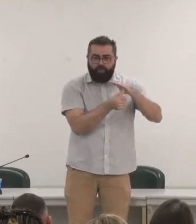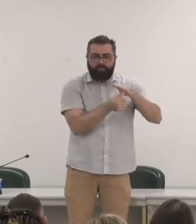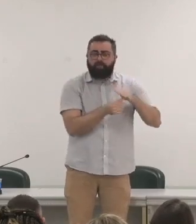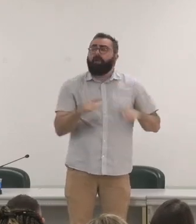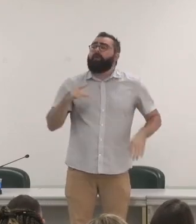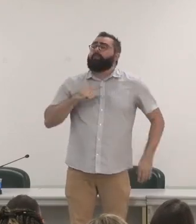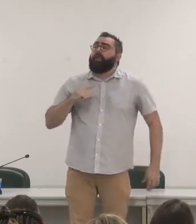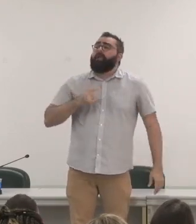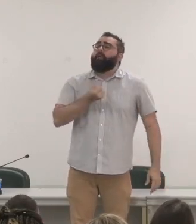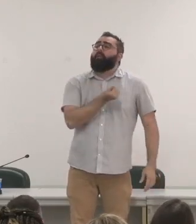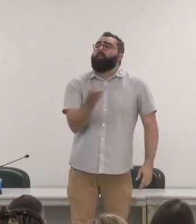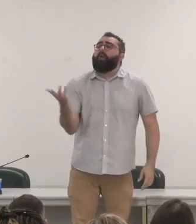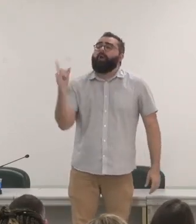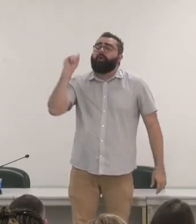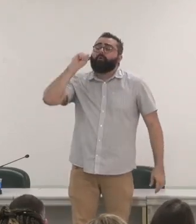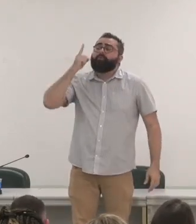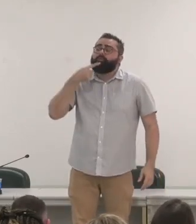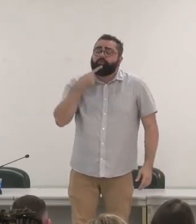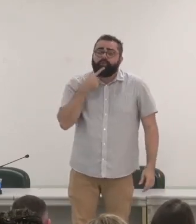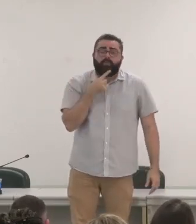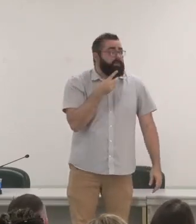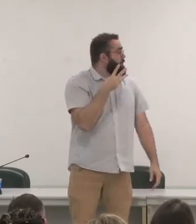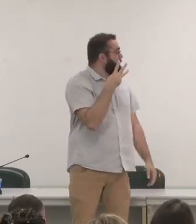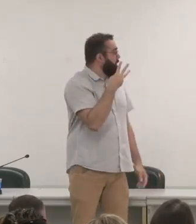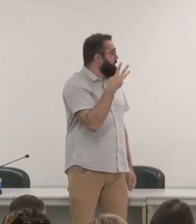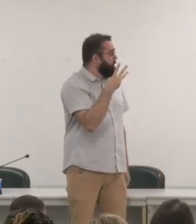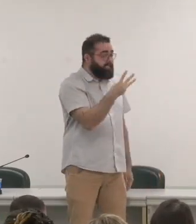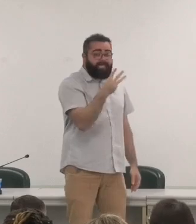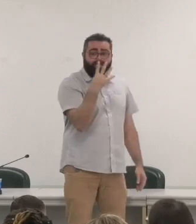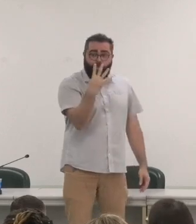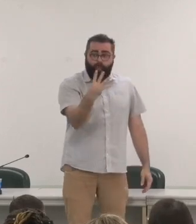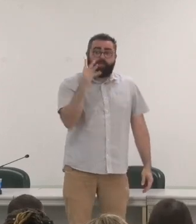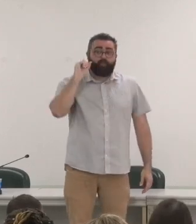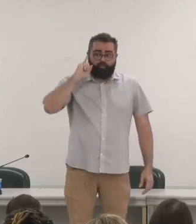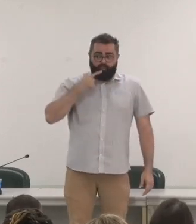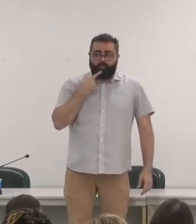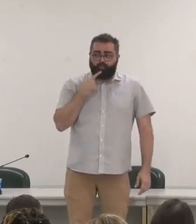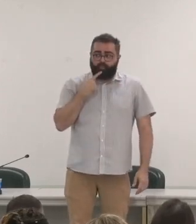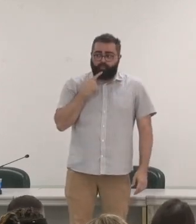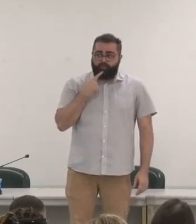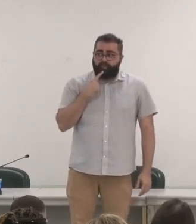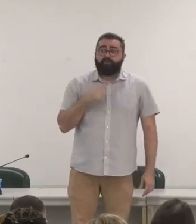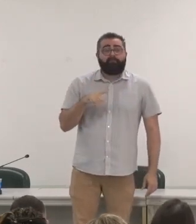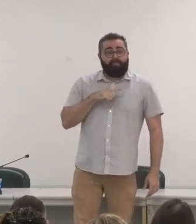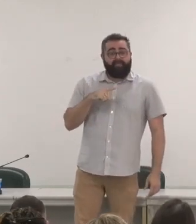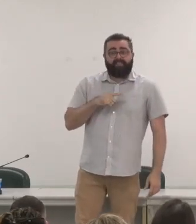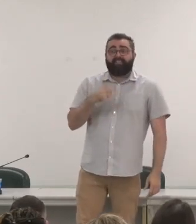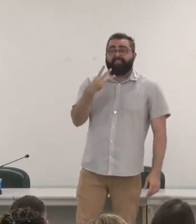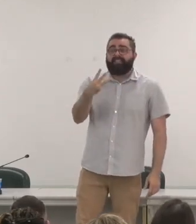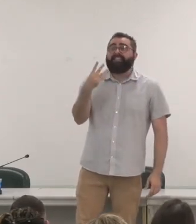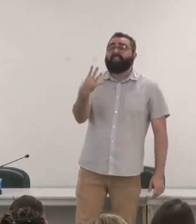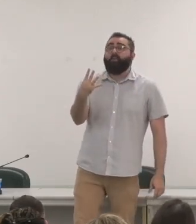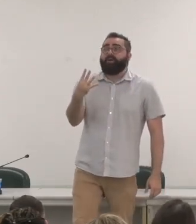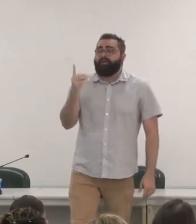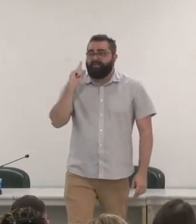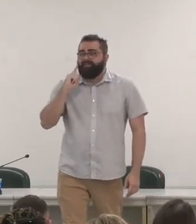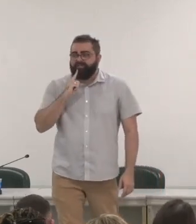é chamada Várzea Grande, Várzea Queimada, perdão, no município de Jaicós, com uma população de 34 surdos,